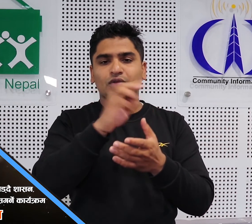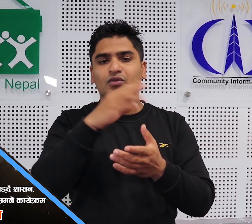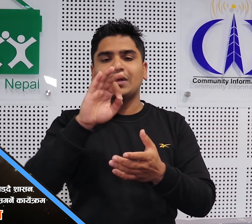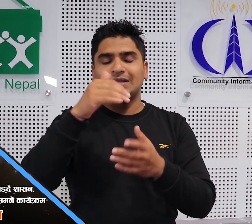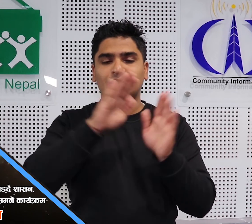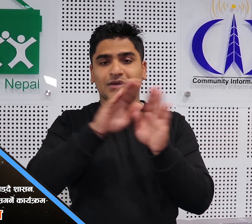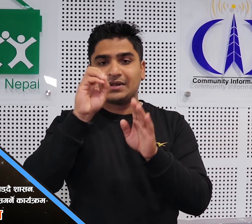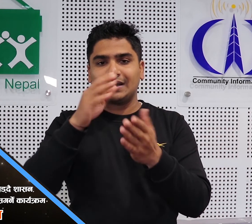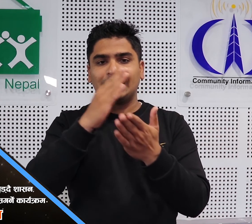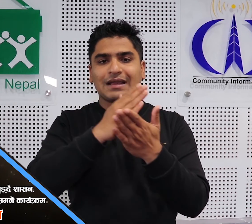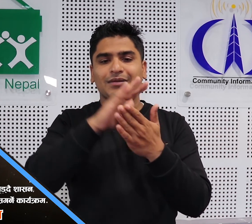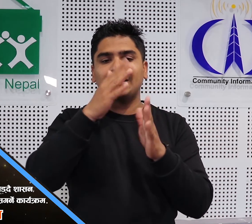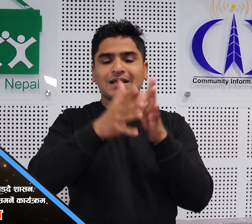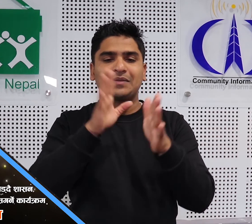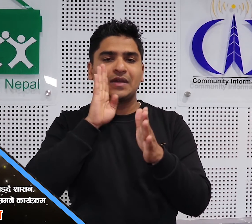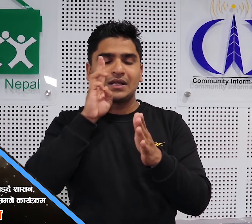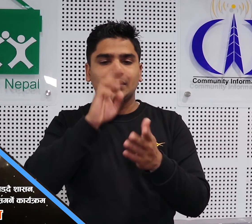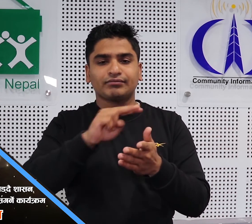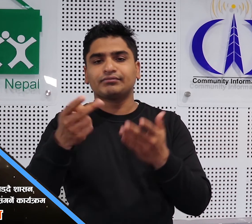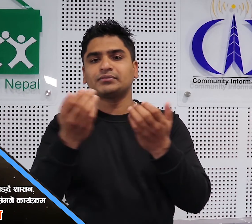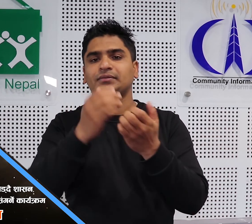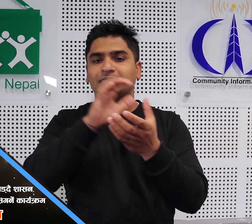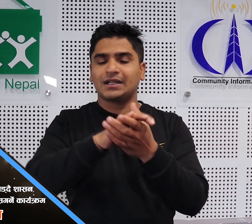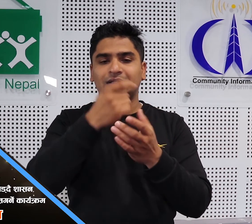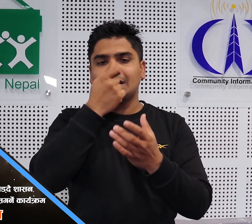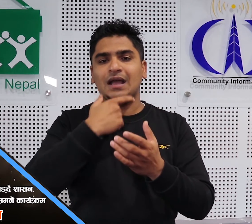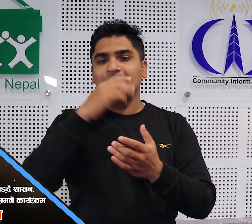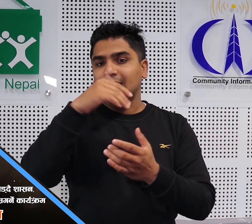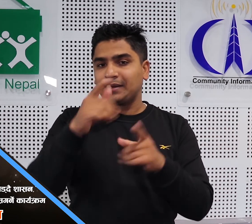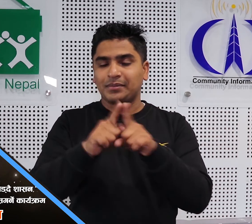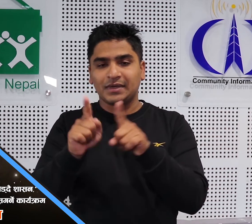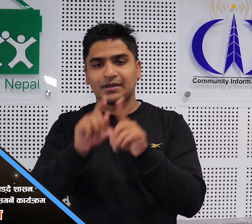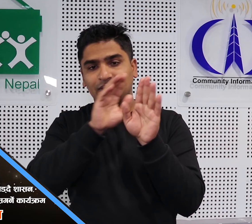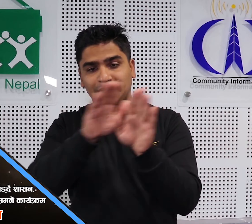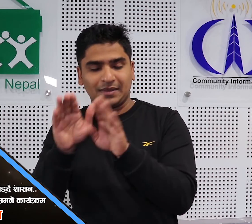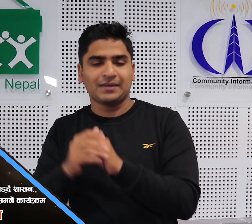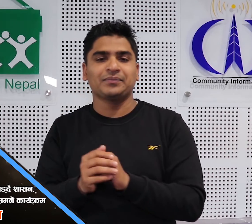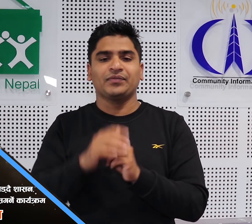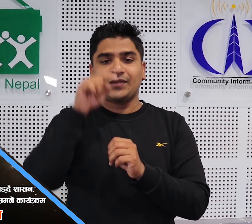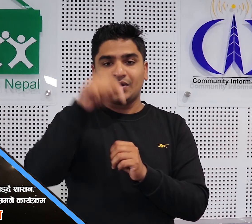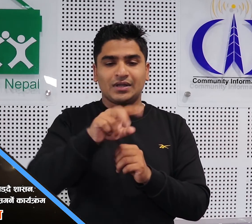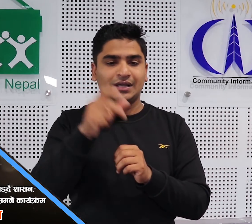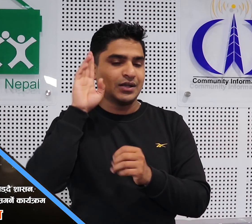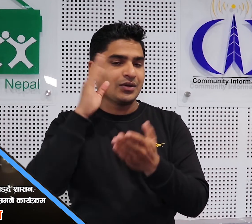दिँदै कार्यक्रमलाई सांकेतिक भाषामा अनुवाद गर्ने साथी सागर सुवेदीलाई पनि धन्यवाद। अहिलेको रेडियो कार्यक्रम हाम्रो